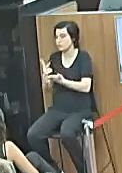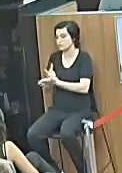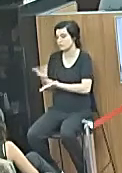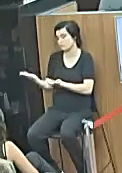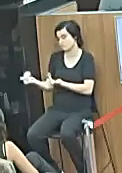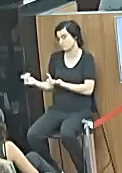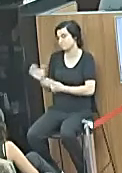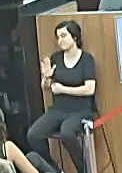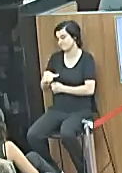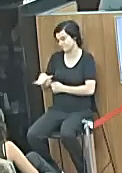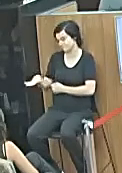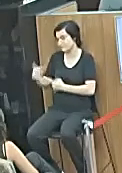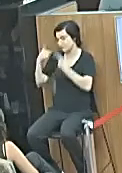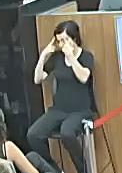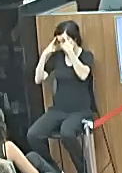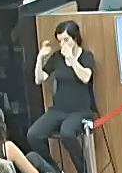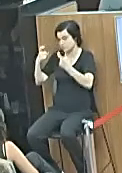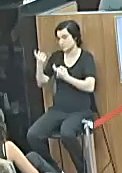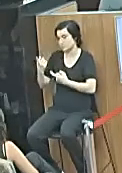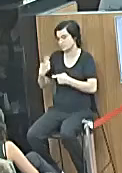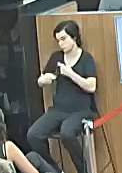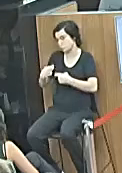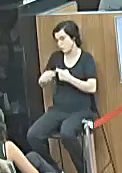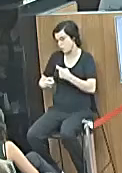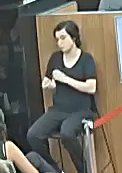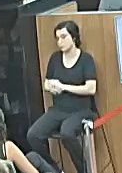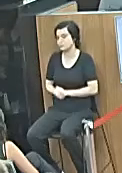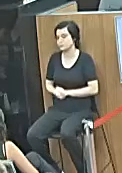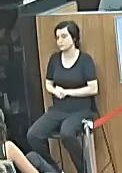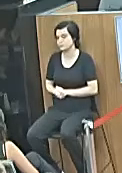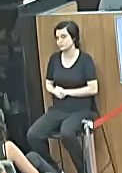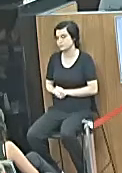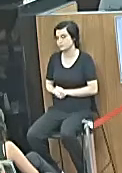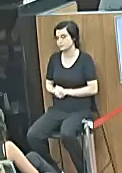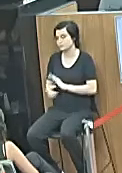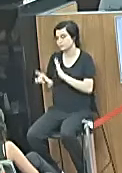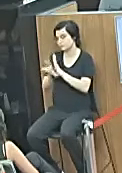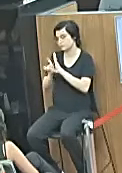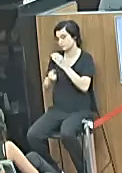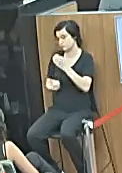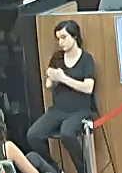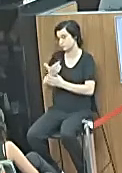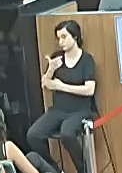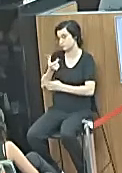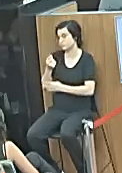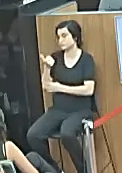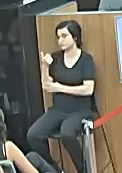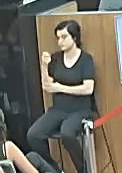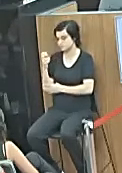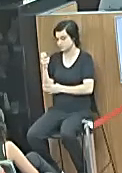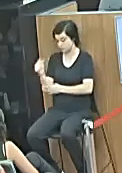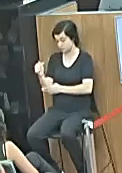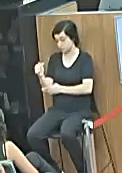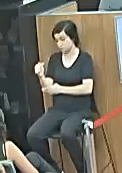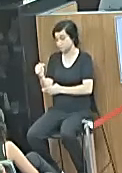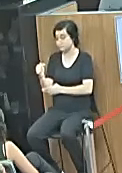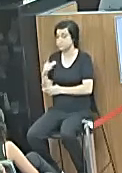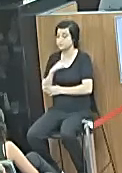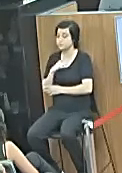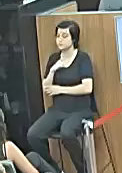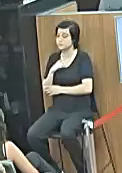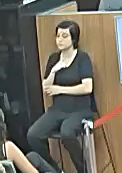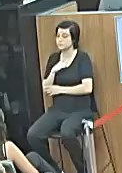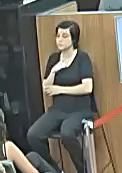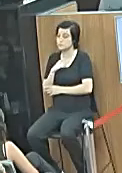lei federal número 13 431 de 2017 que estabelece o sistema de